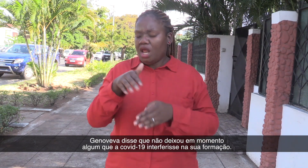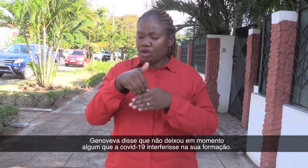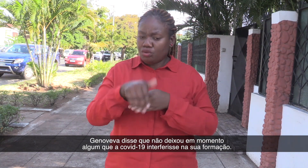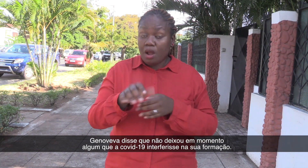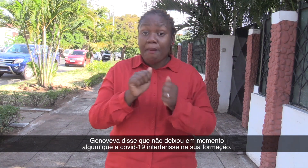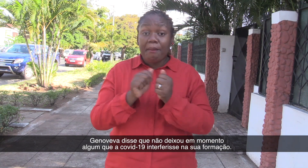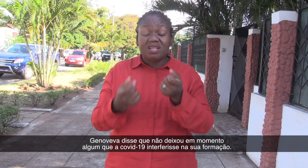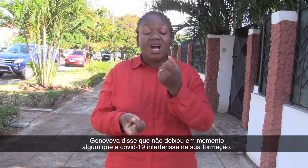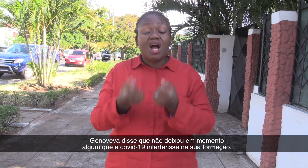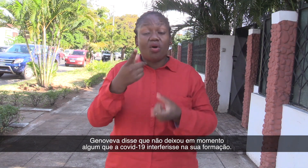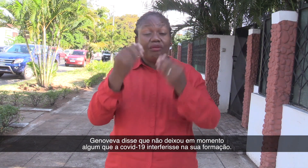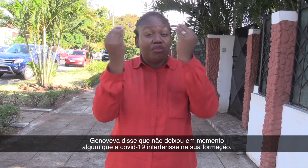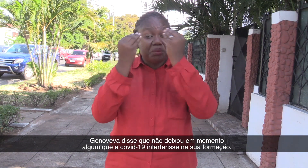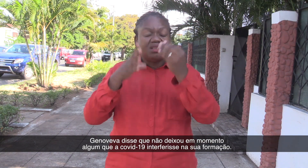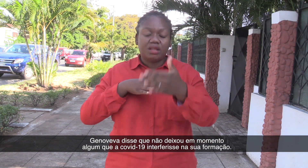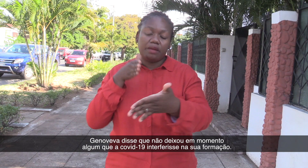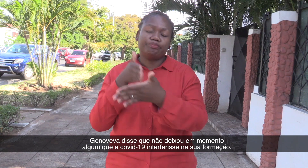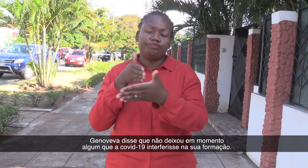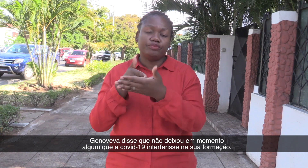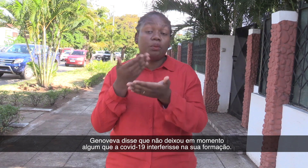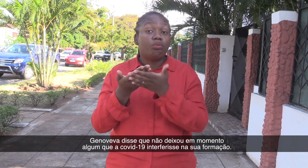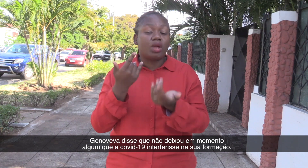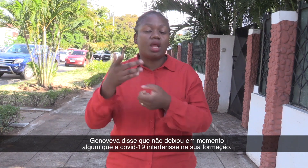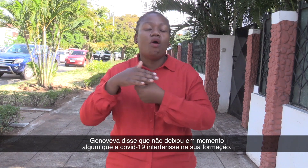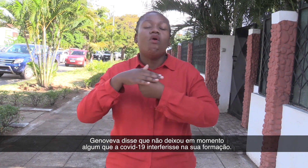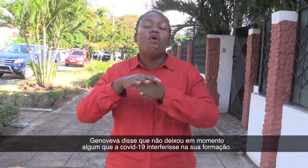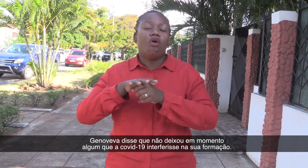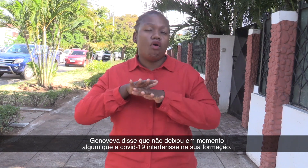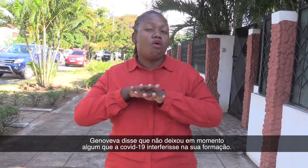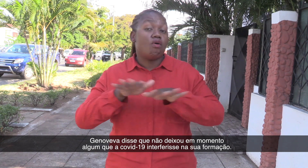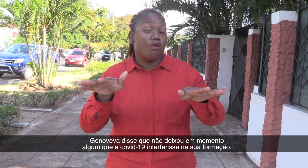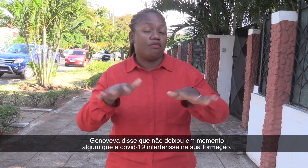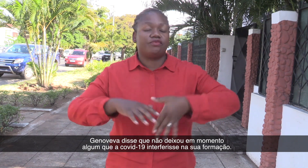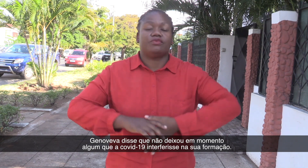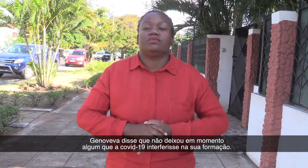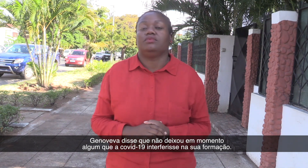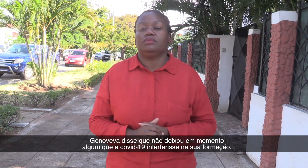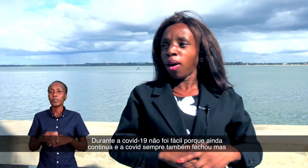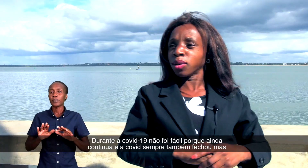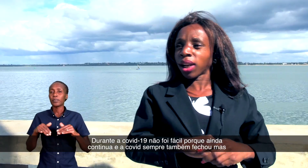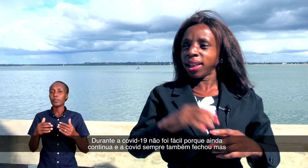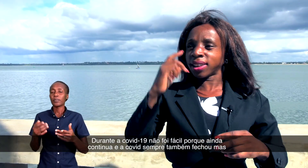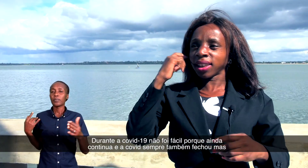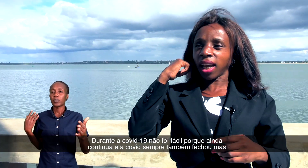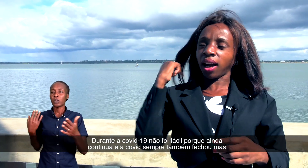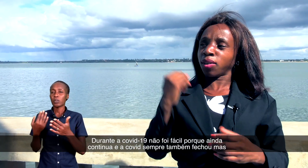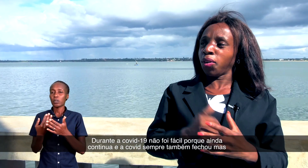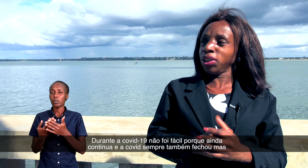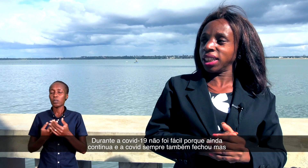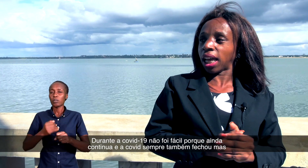Genoveva disse que não deixou em momento algum que a Covid interferisse na sua formação. Bom, a Covid-19,